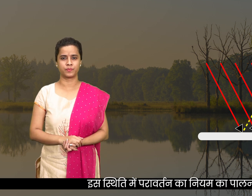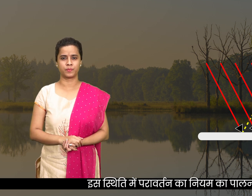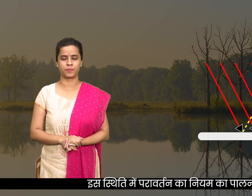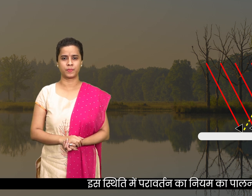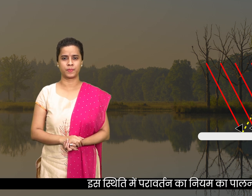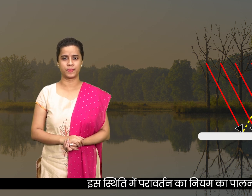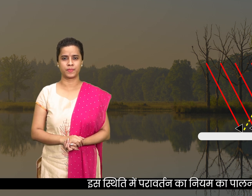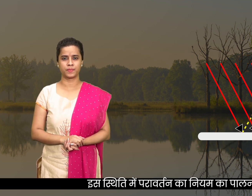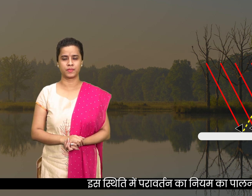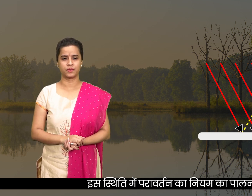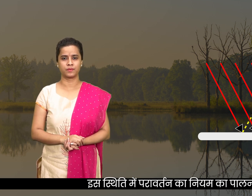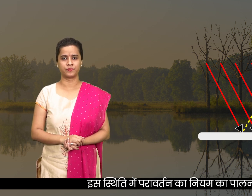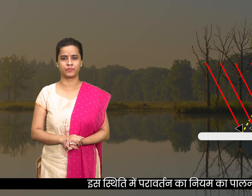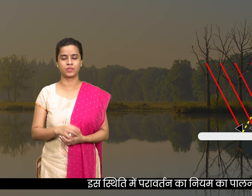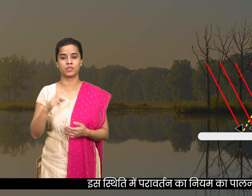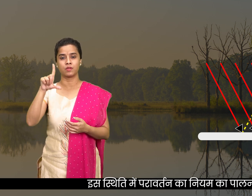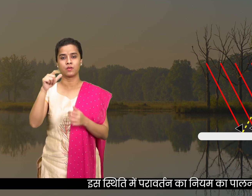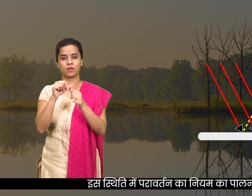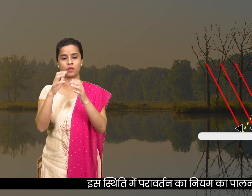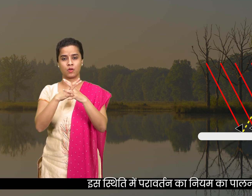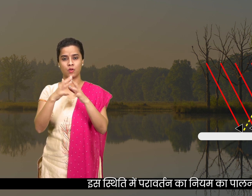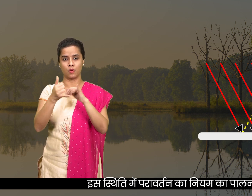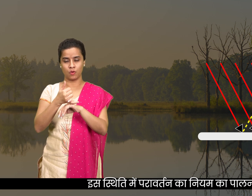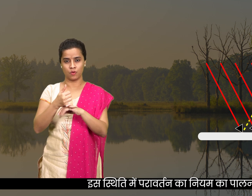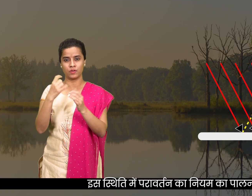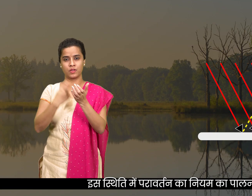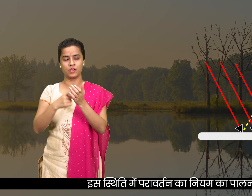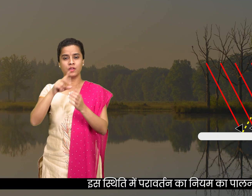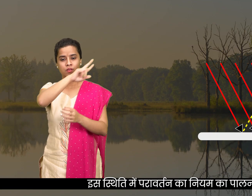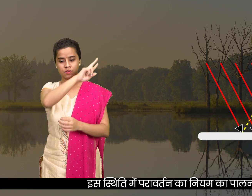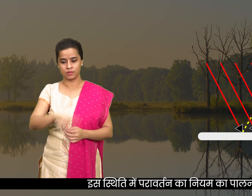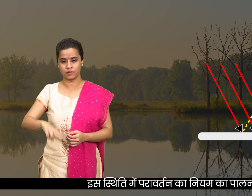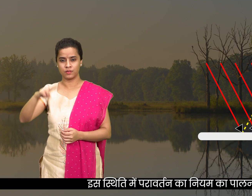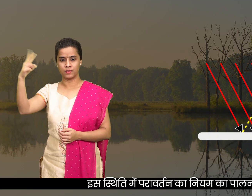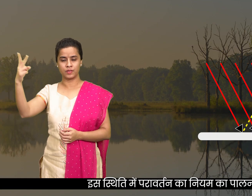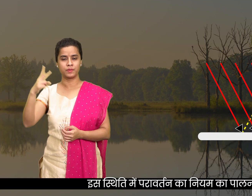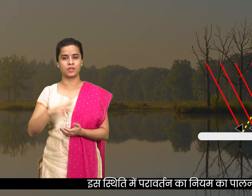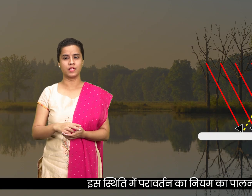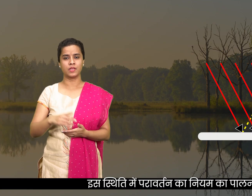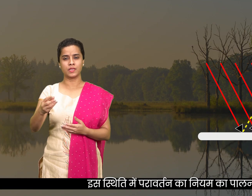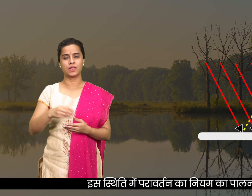इस स्थिति में परावर्तन का नियम का पालन होता है